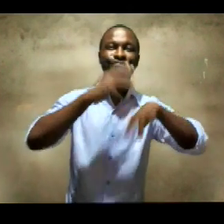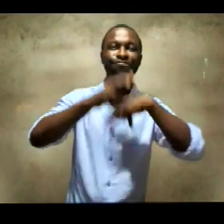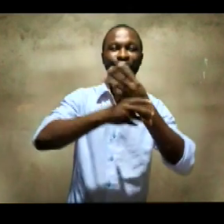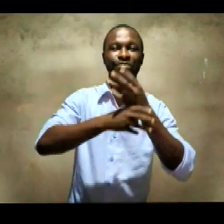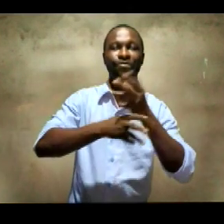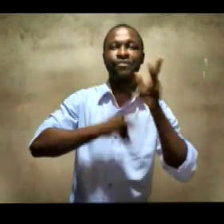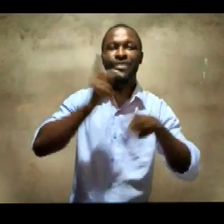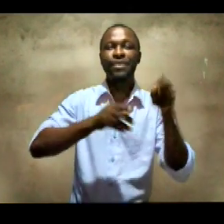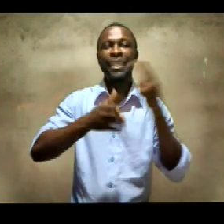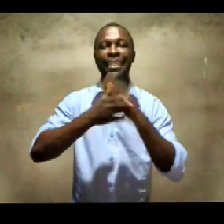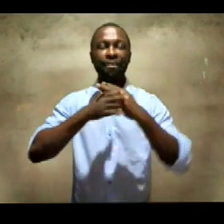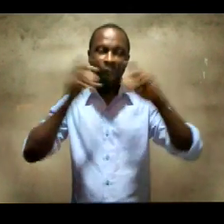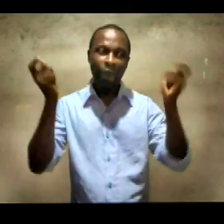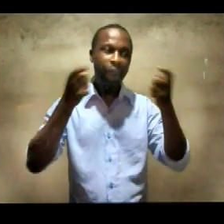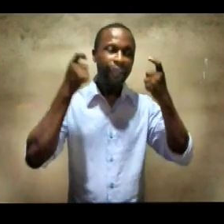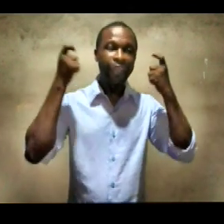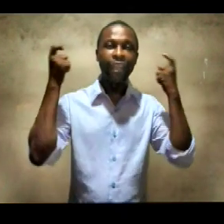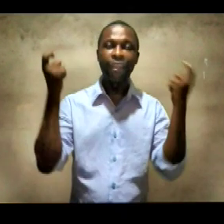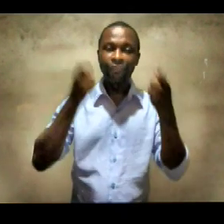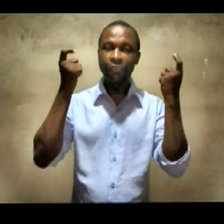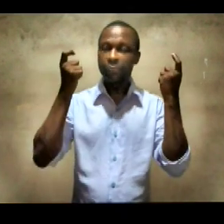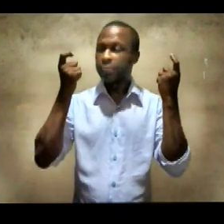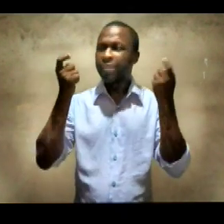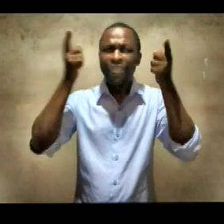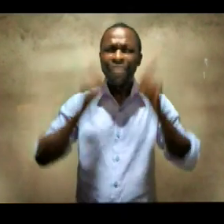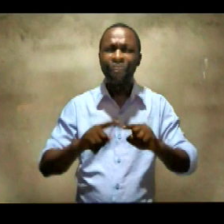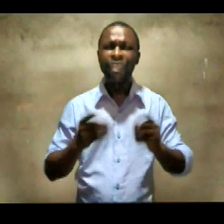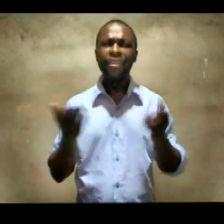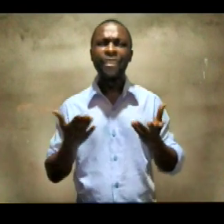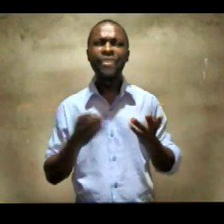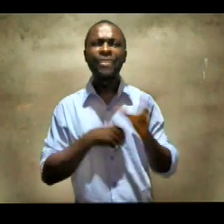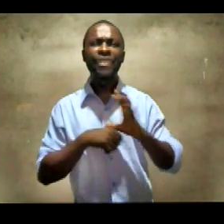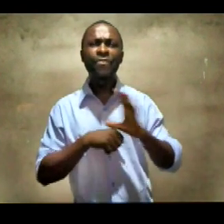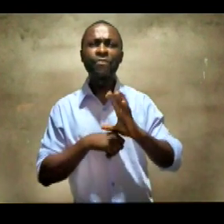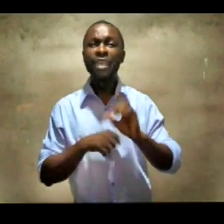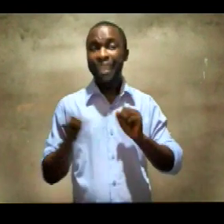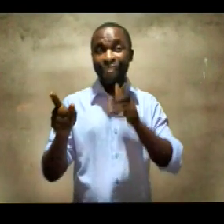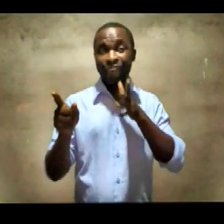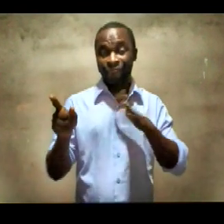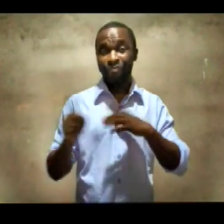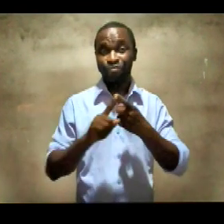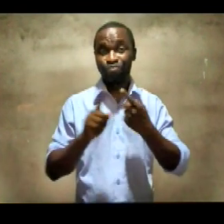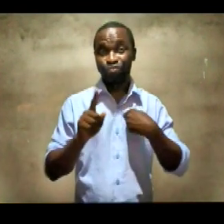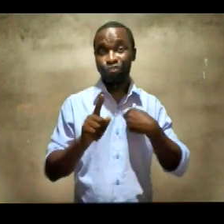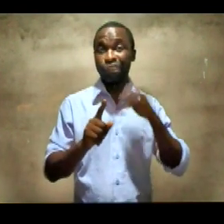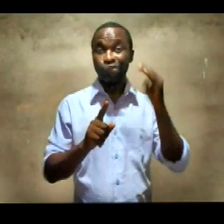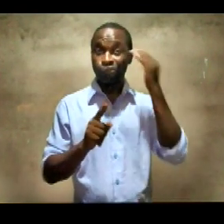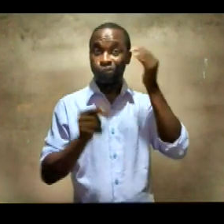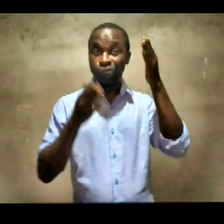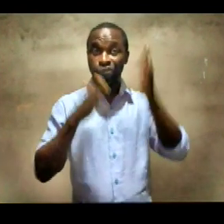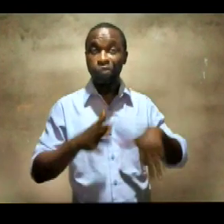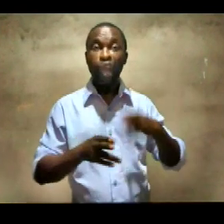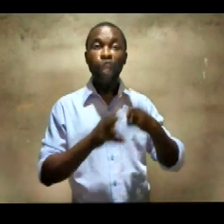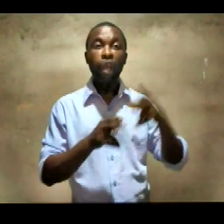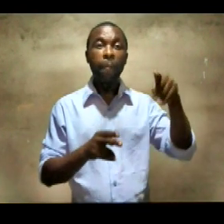de l'inclusion sociale de ces personnes handicapées. Et sur ce front, Madame le ministre des Affaires sociales, Pauline